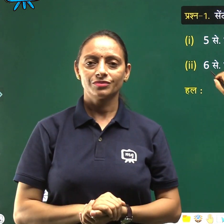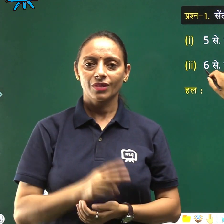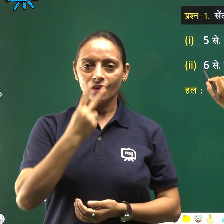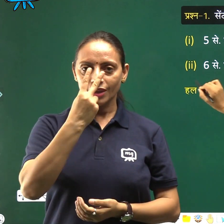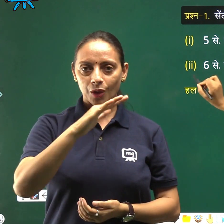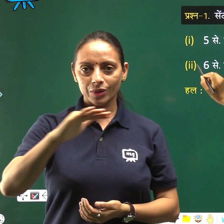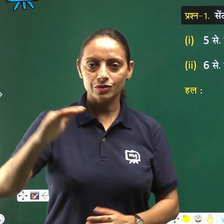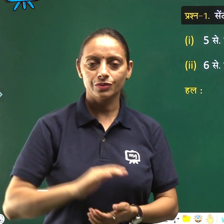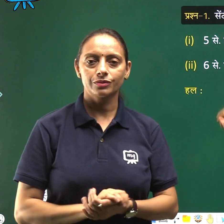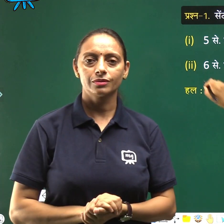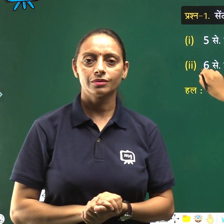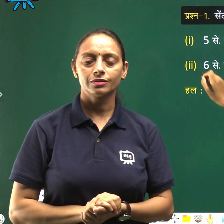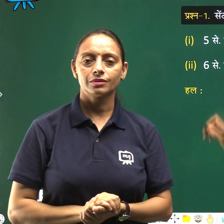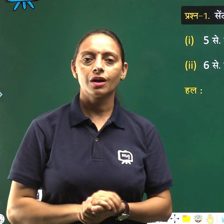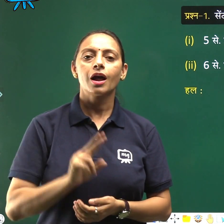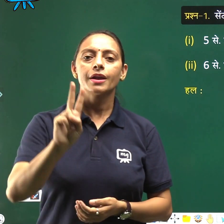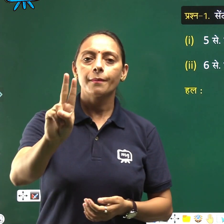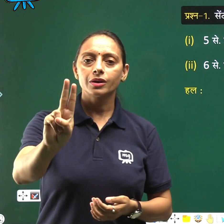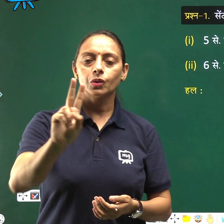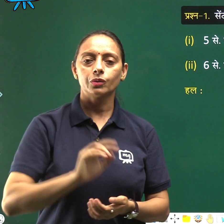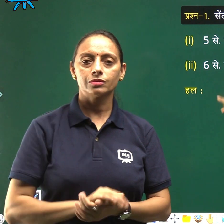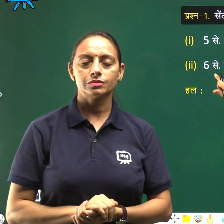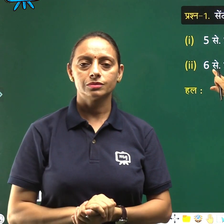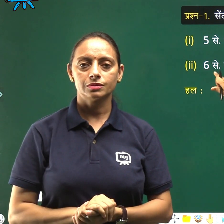देखो बच्चों, नंबर 2,